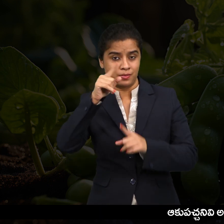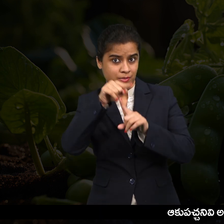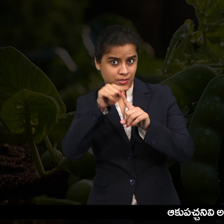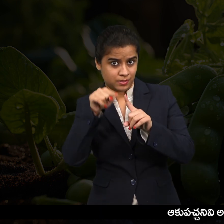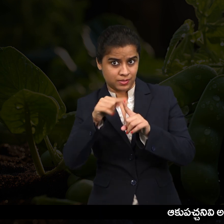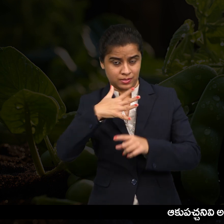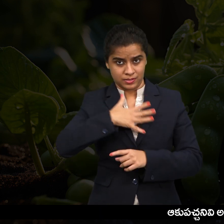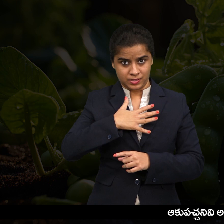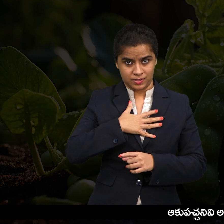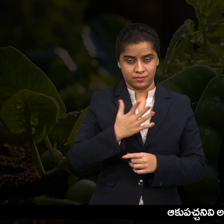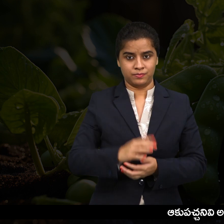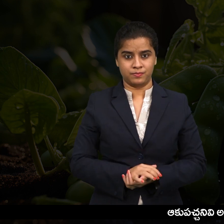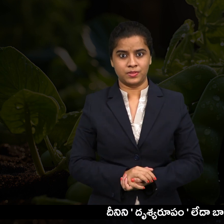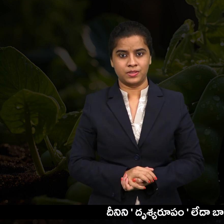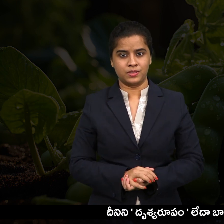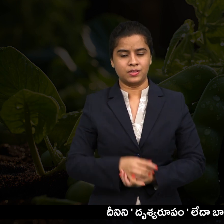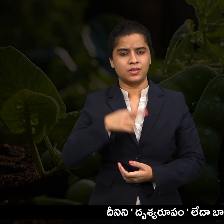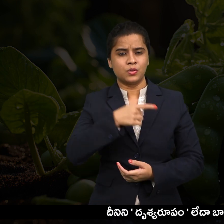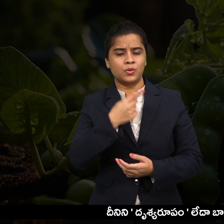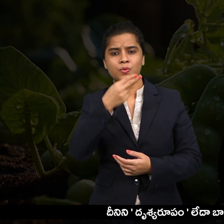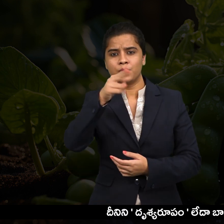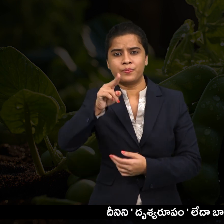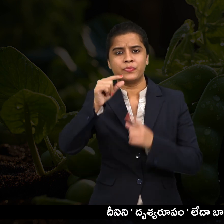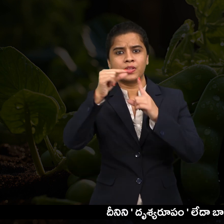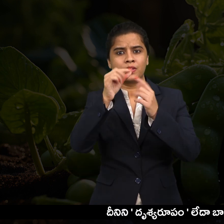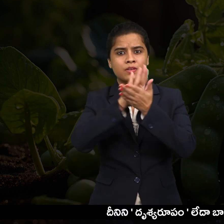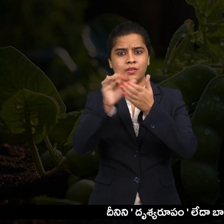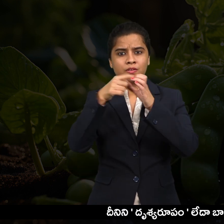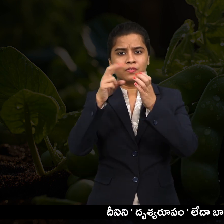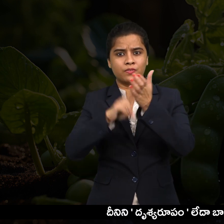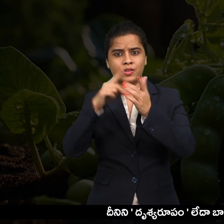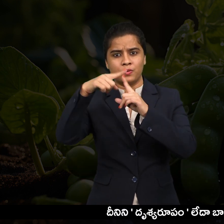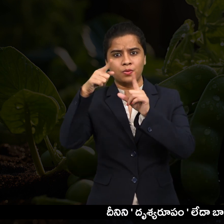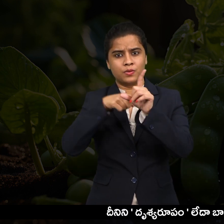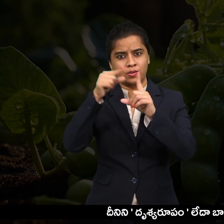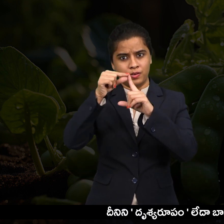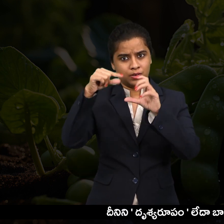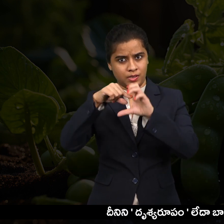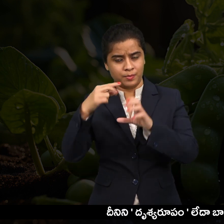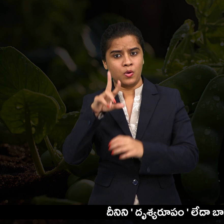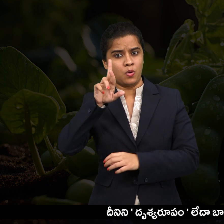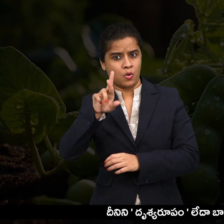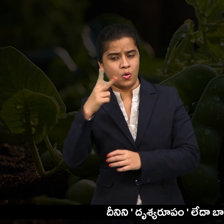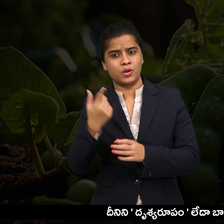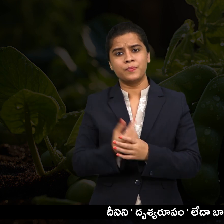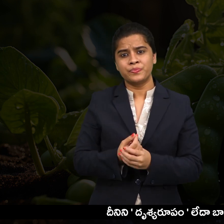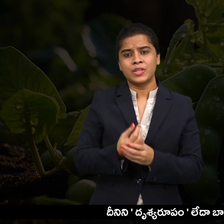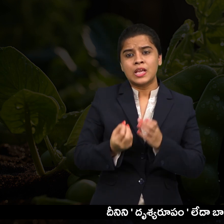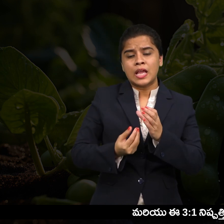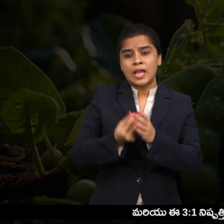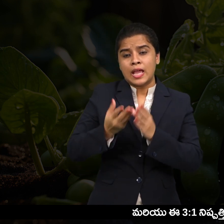ఆకుపచ్చనివి అని మనం గమనించవచ్చు. దీనిని దృశ్య రూపం లేదా బాహ్యంగా కనిపించే లక్షణం అని